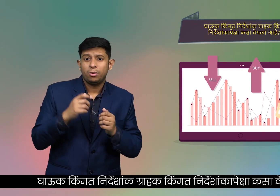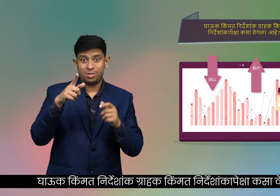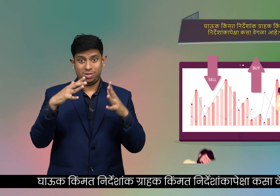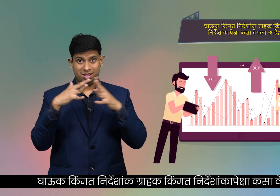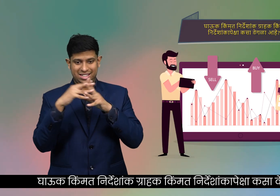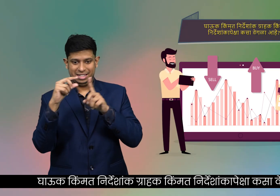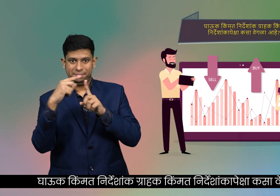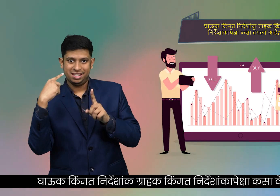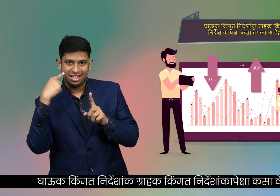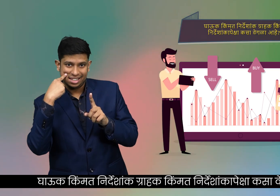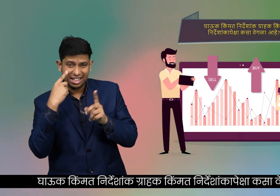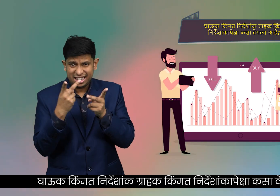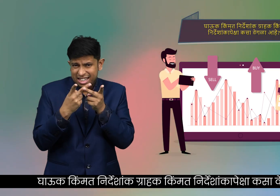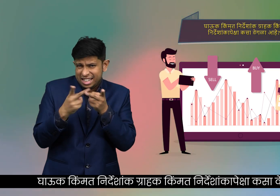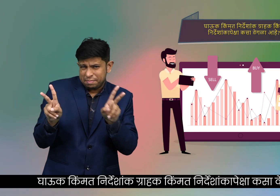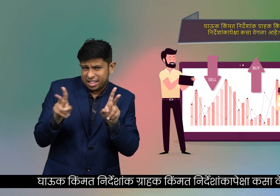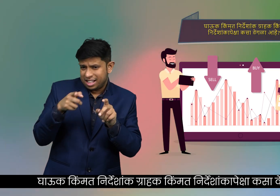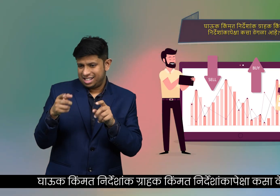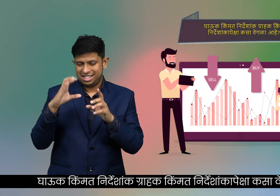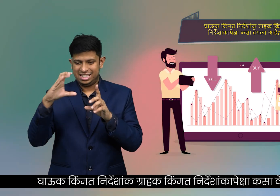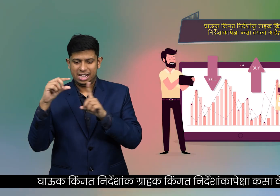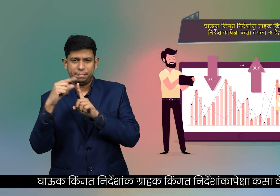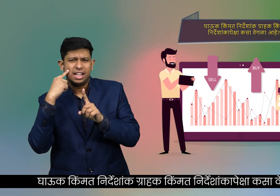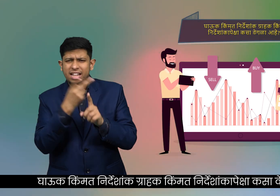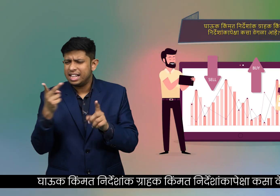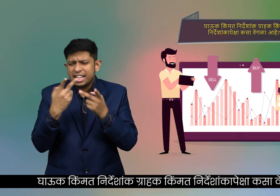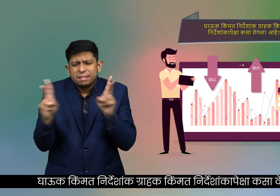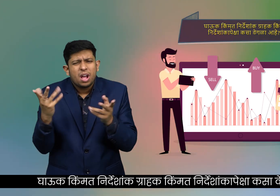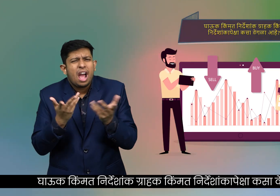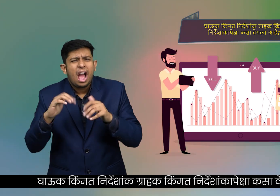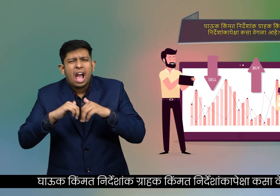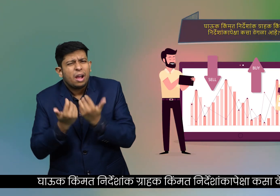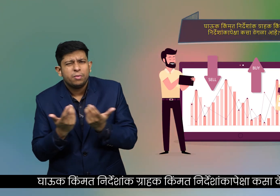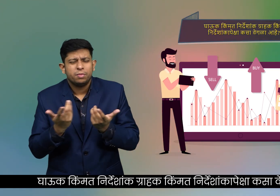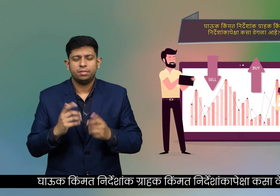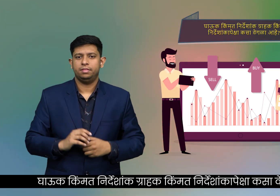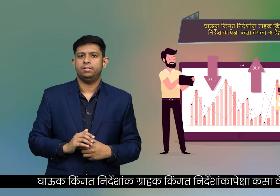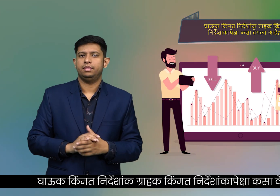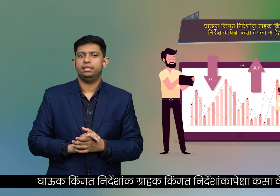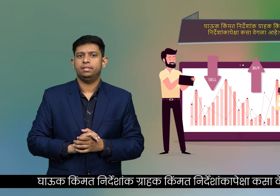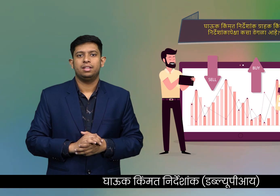घाऊक किंमत निर्देशांक ग्राहक किंमत निर्देशांकापेक्षा कसा वेगळा आहे?